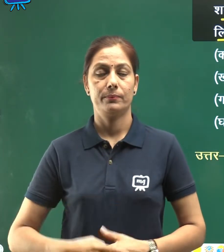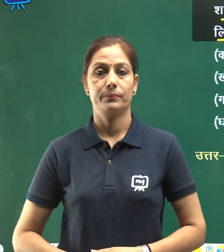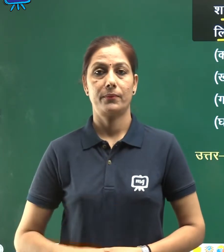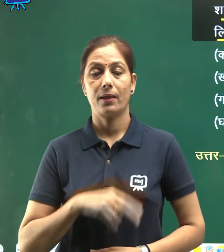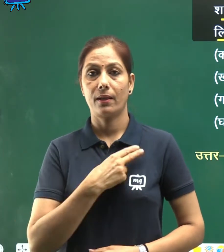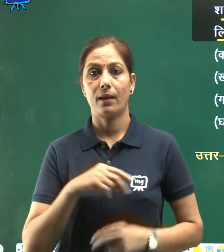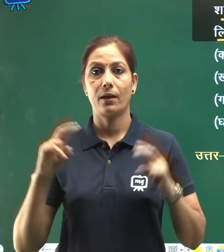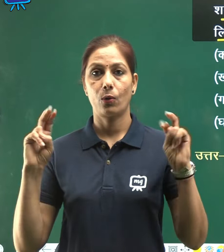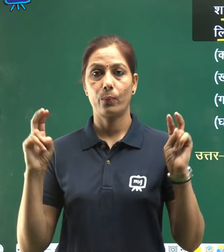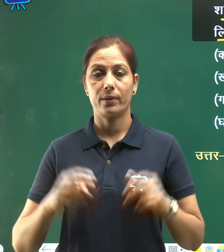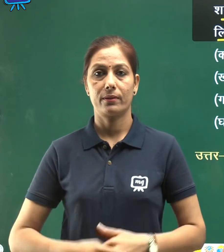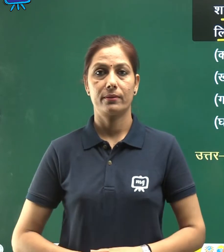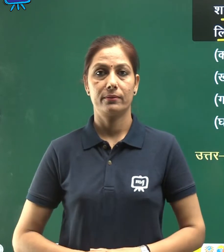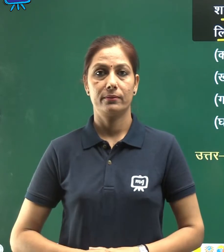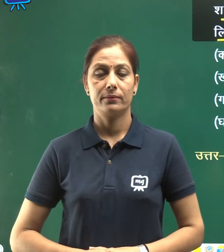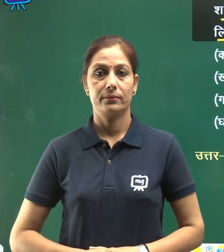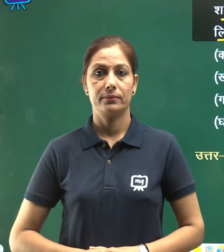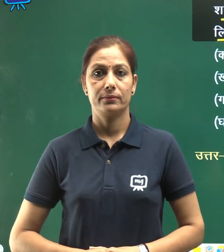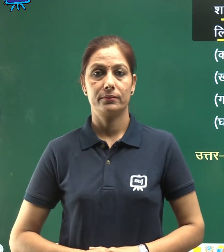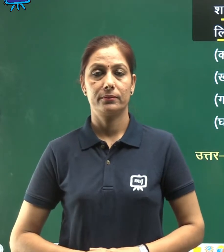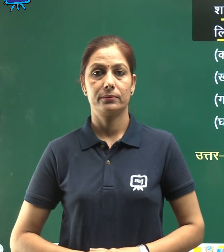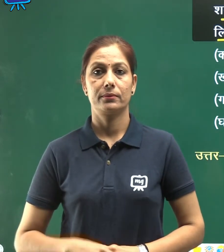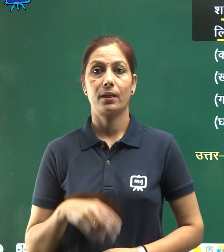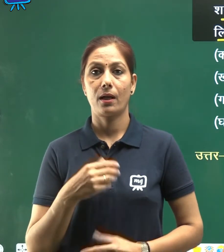यह अध्याय हम हशमत नामक